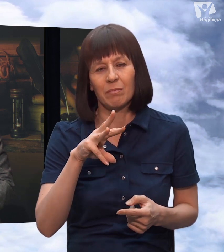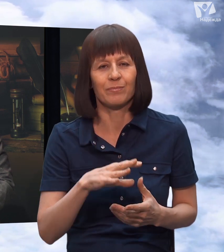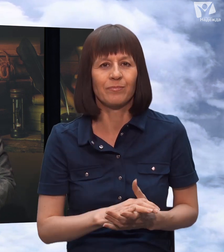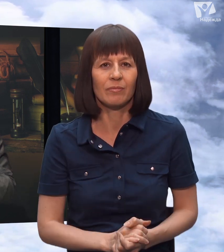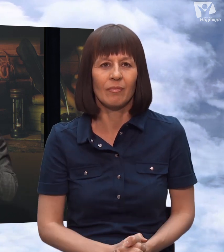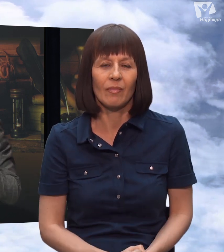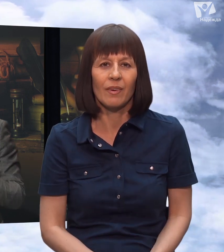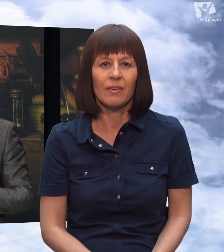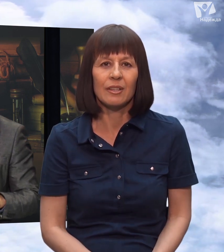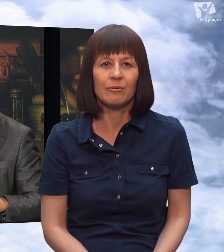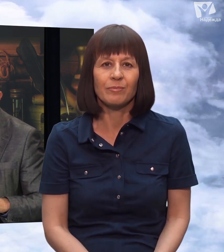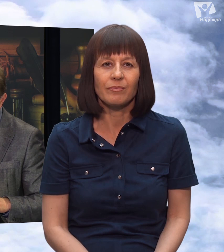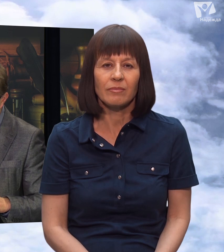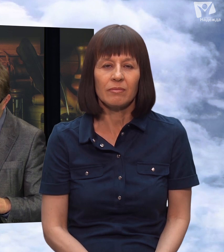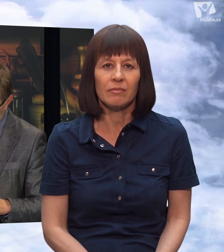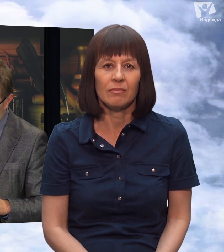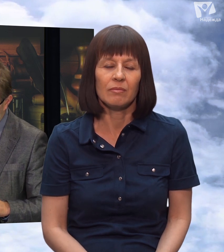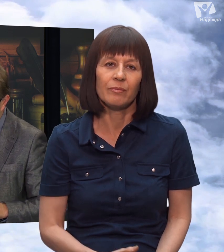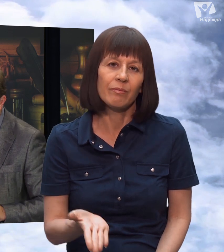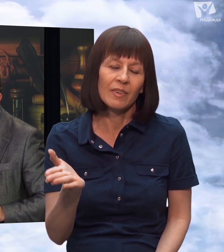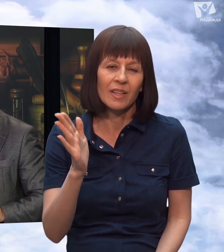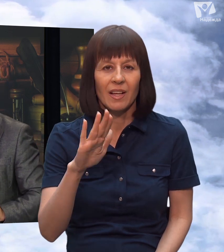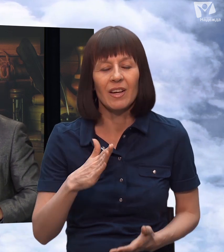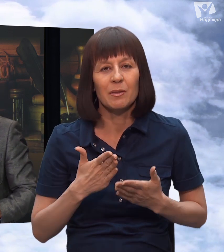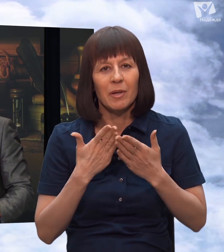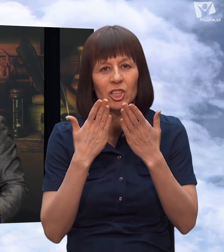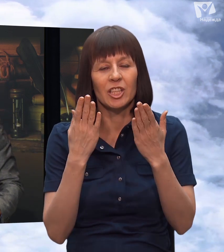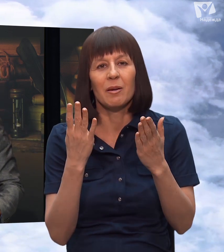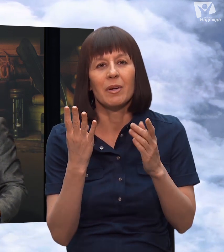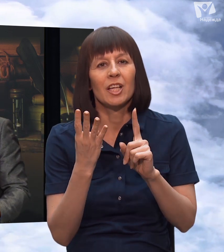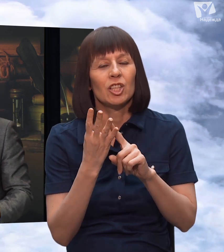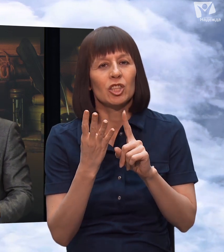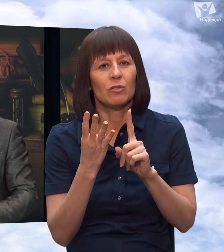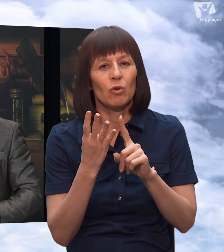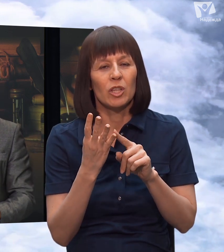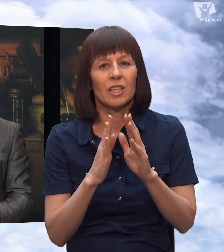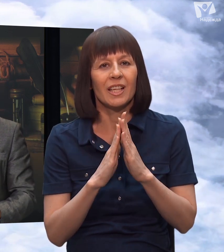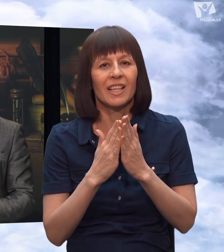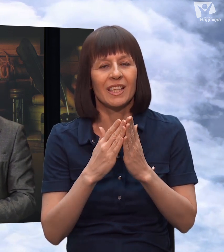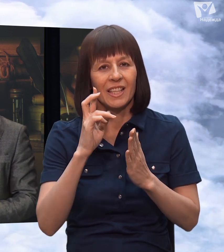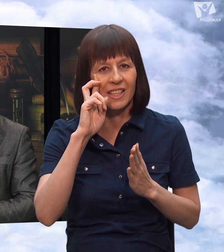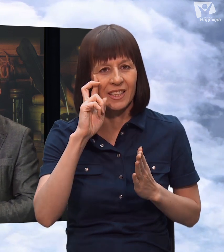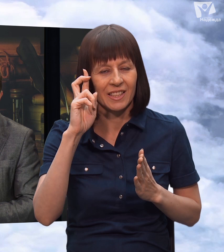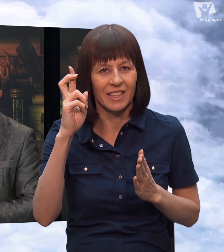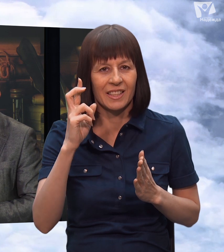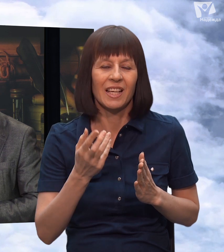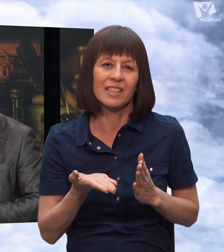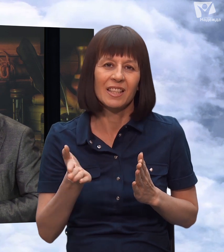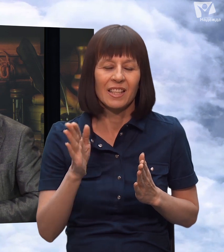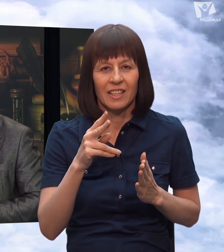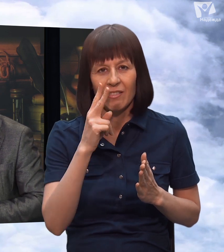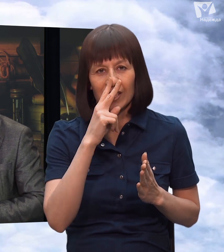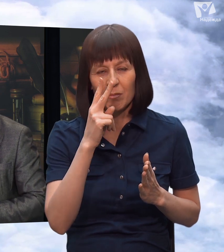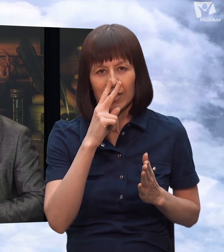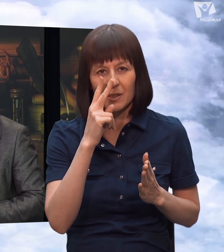давайте мы посмотрим вернемся к 4 книги царств и посмотрим что происходит когда начинается